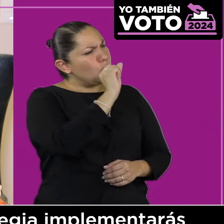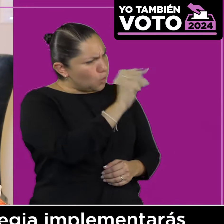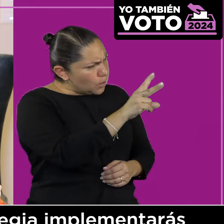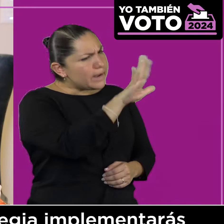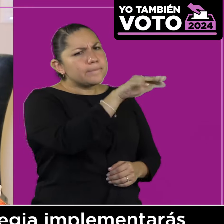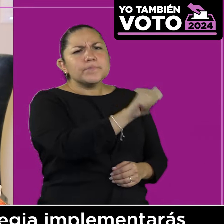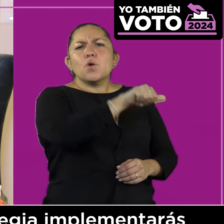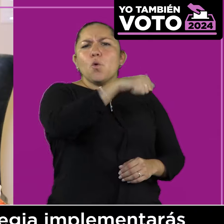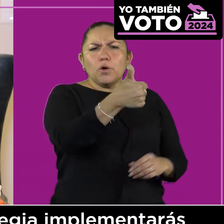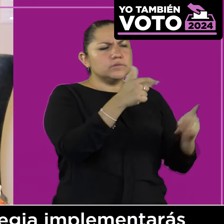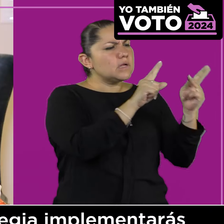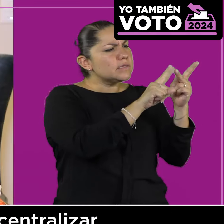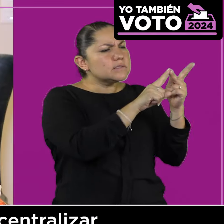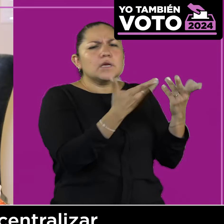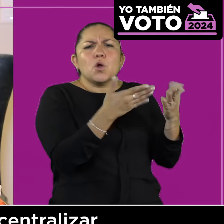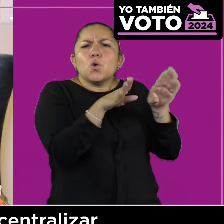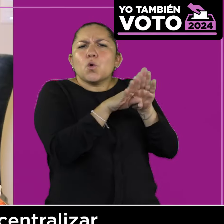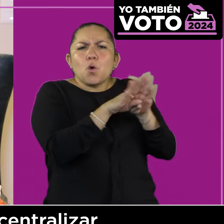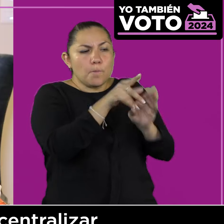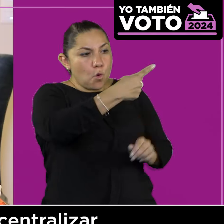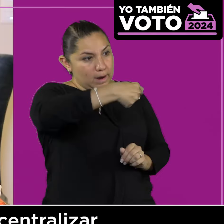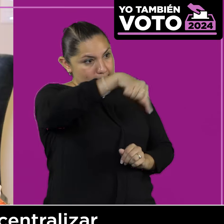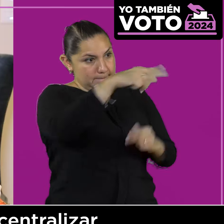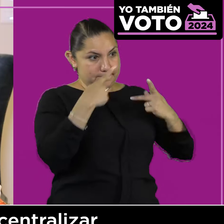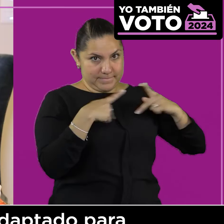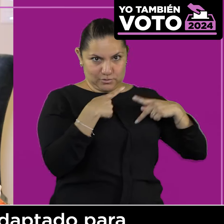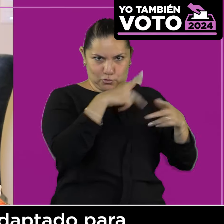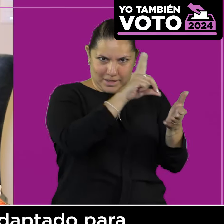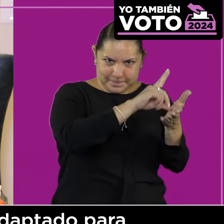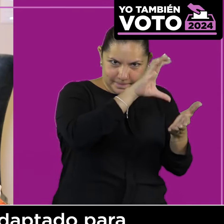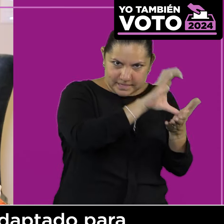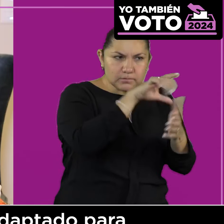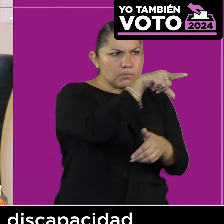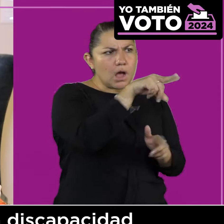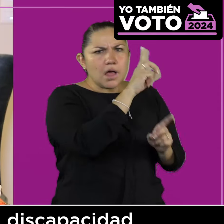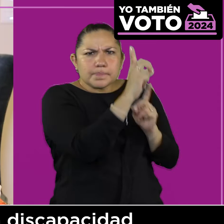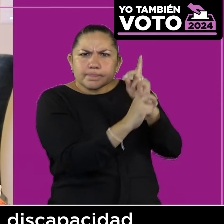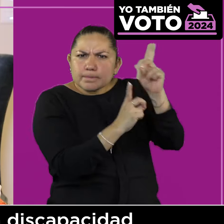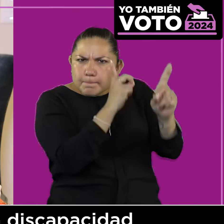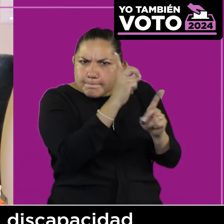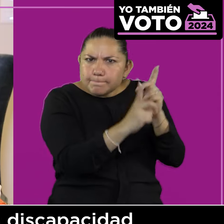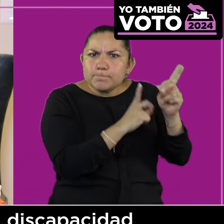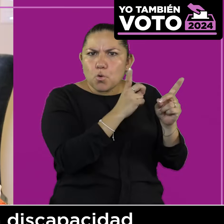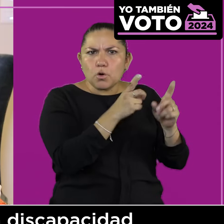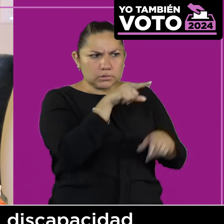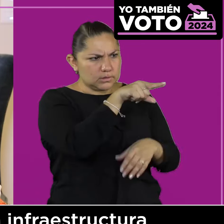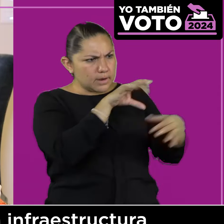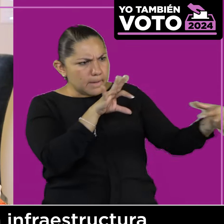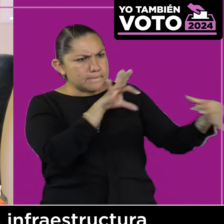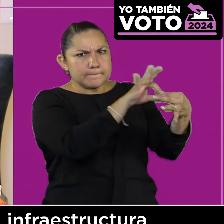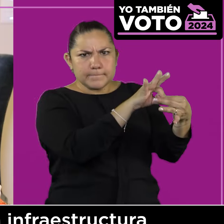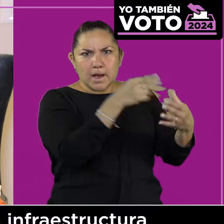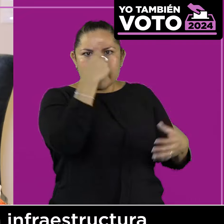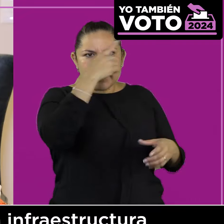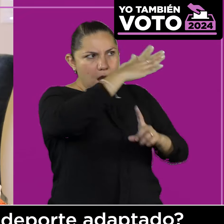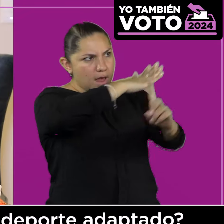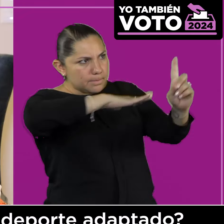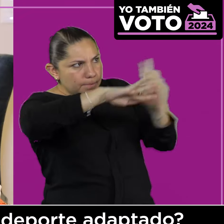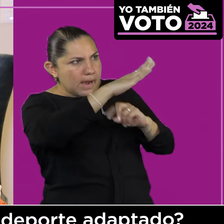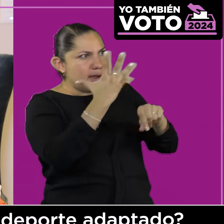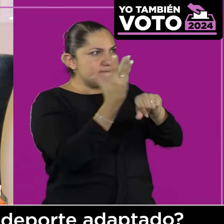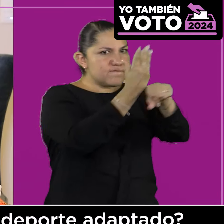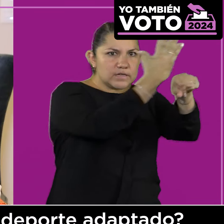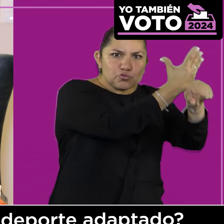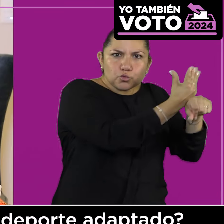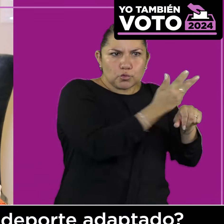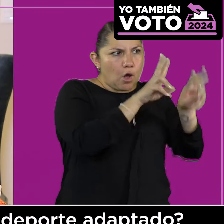bien y otra qué estrategia implementarás para descentralizar el deporte adaptado para personas con discapacidad con respecto a infraestructura y